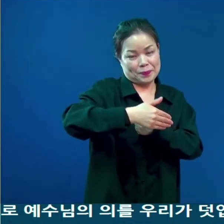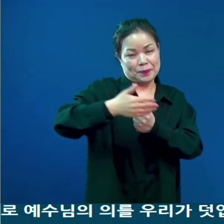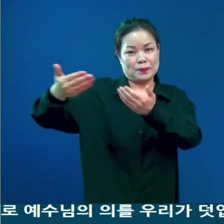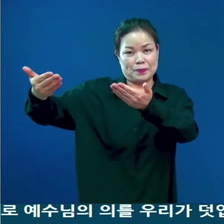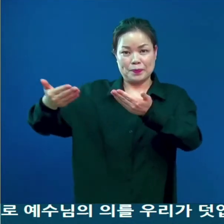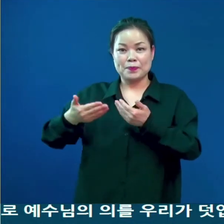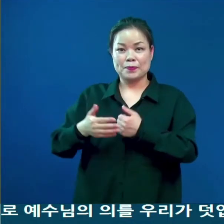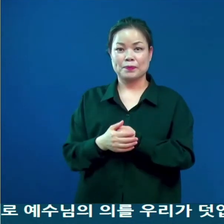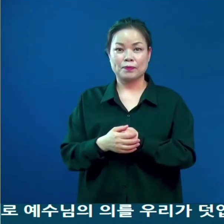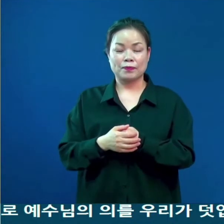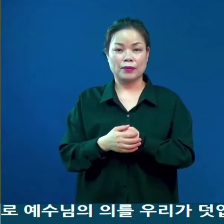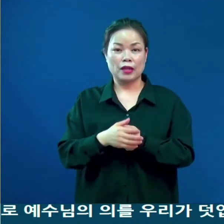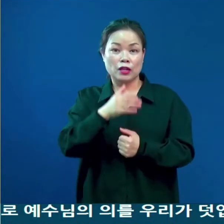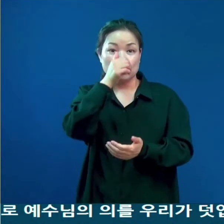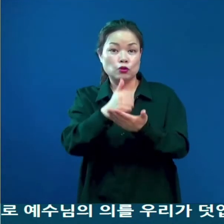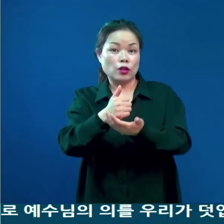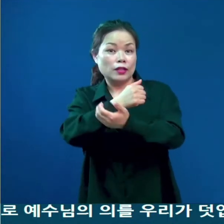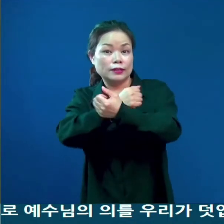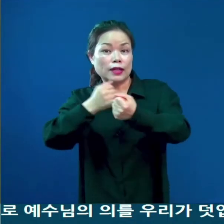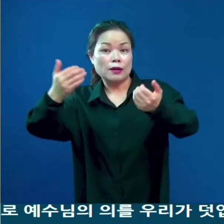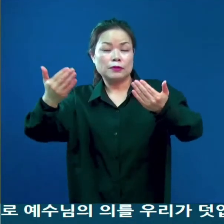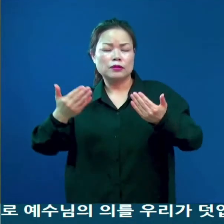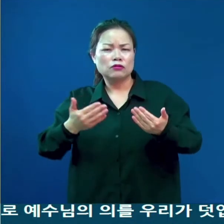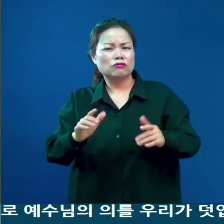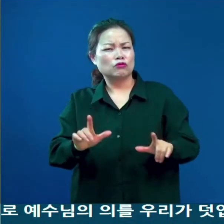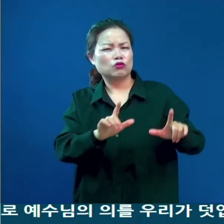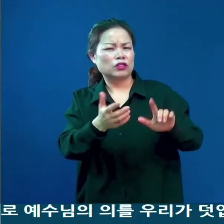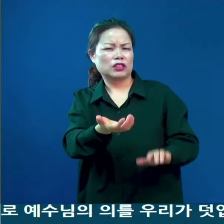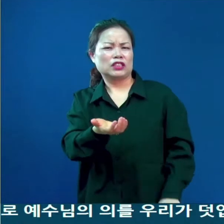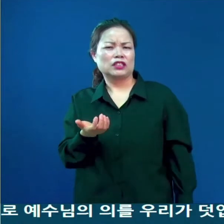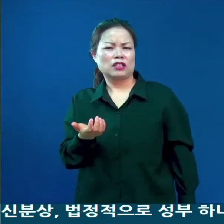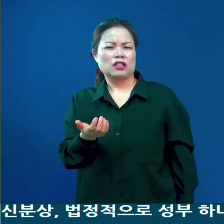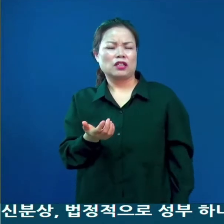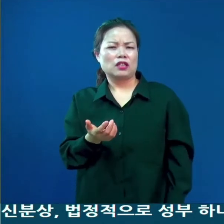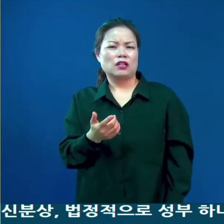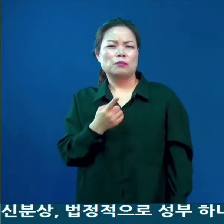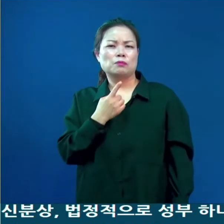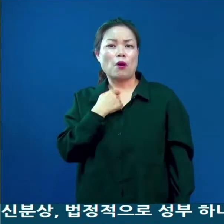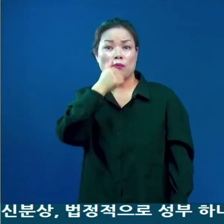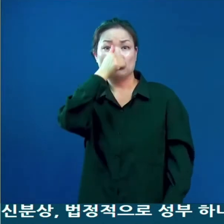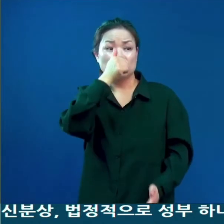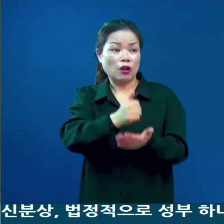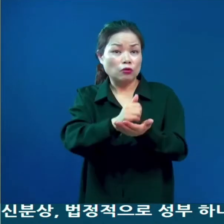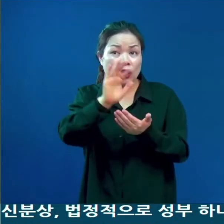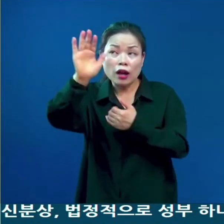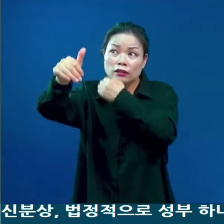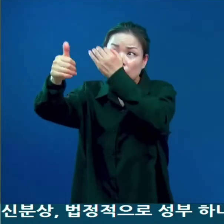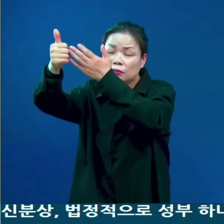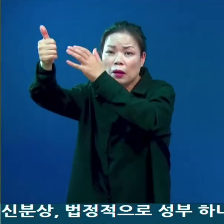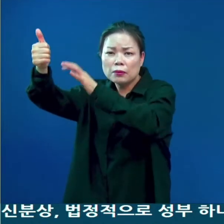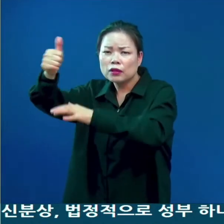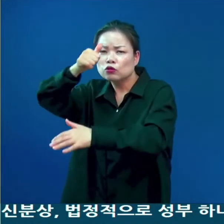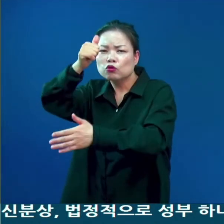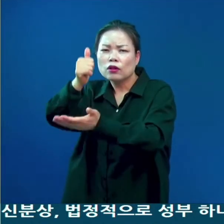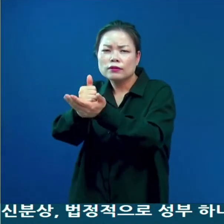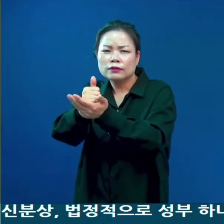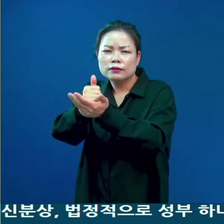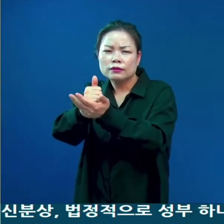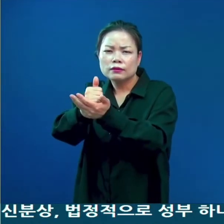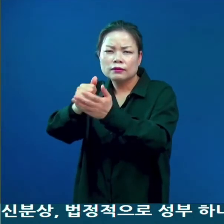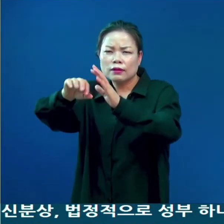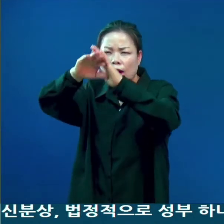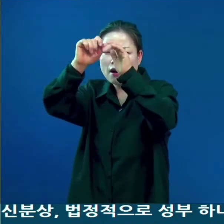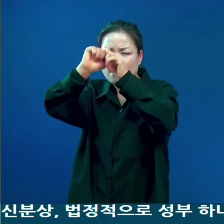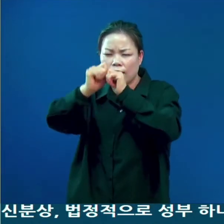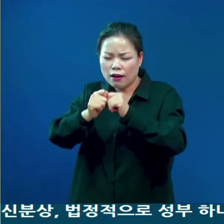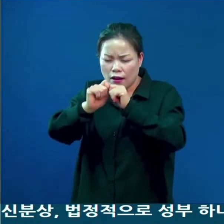그런데 이런 죄사함의 은혜를 누리기 전에 곧 범죄하고도 하나님 앞에 그 죄를 다